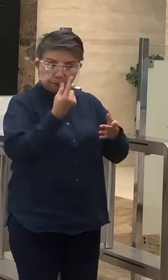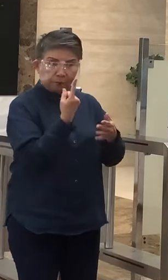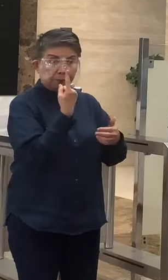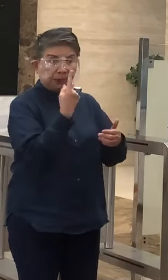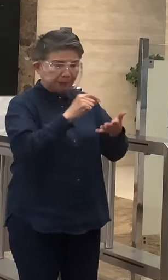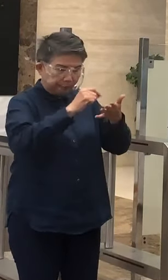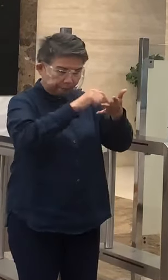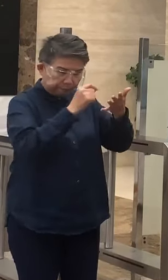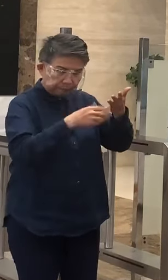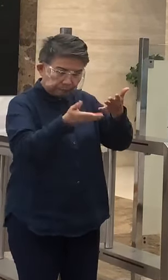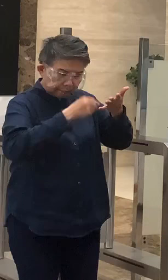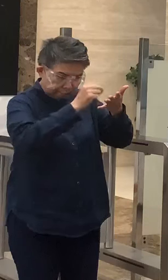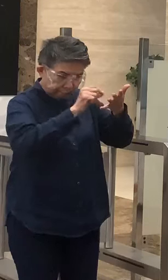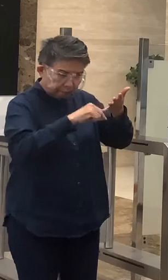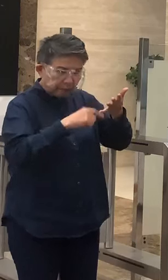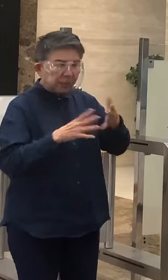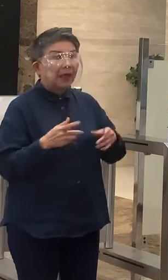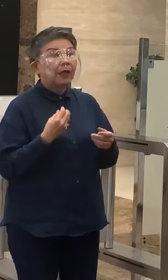Kita